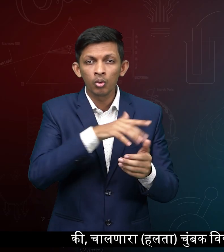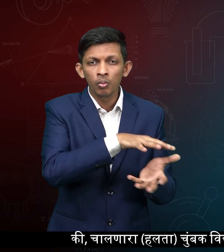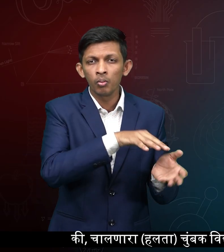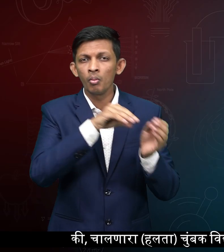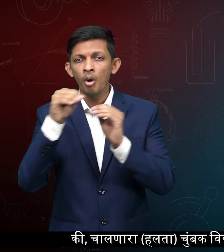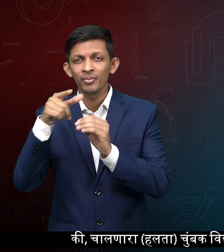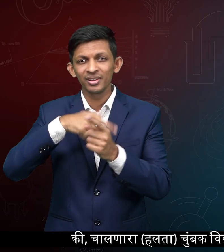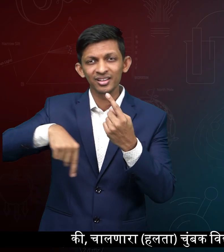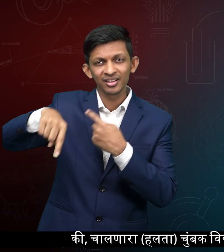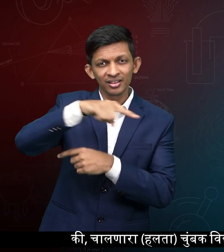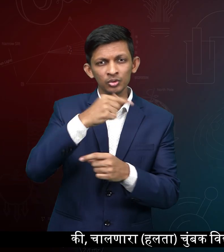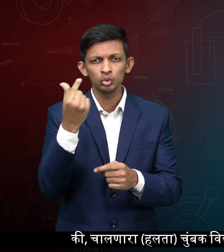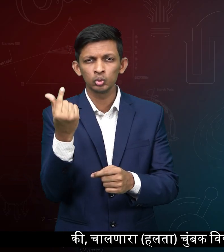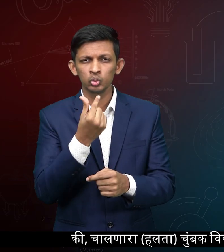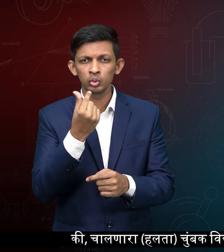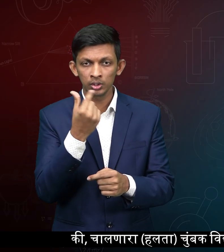करण्यासाठी वापरला जाऊ शकतो.